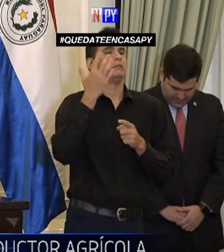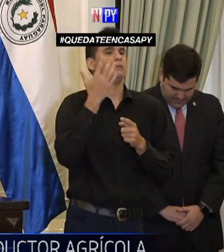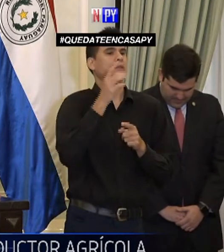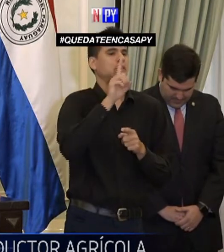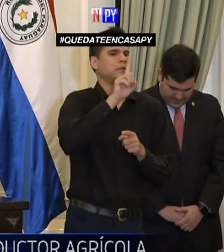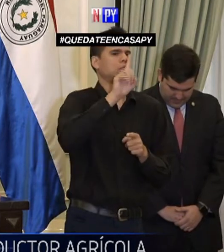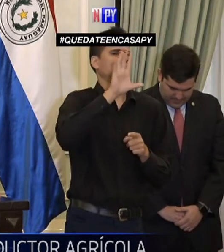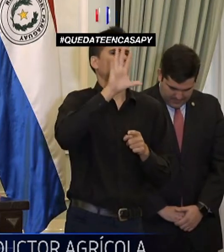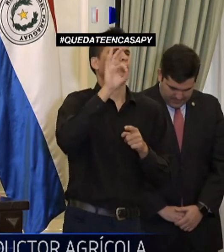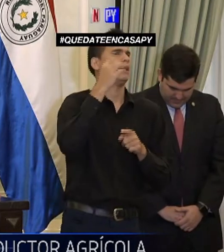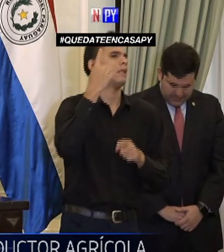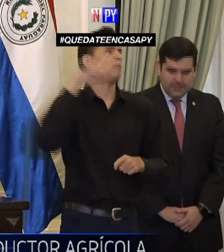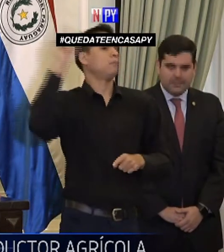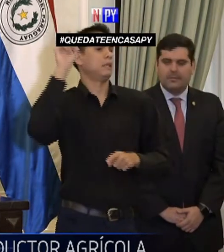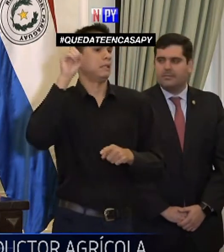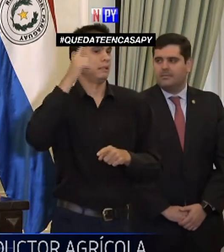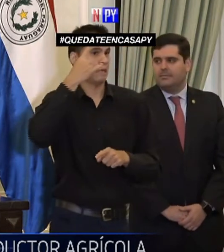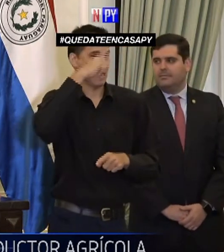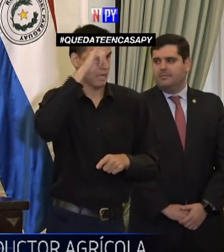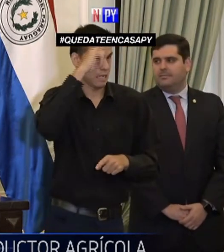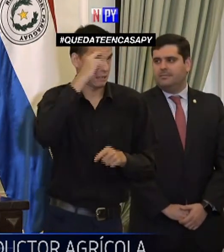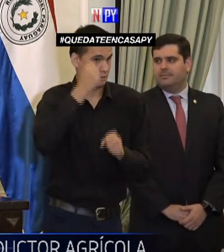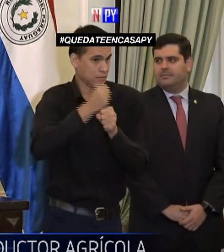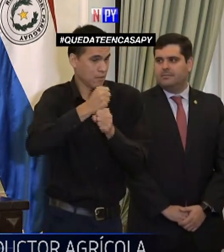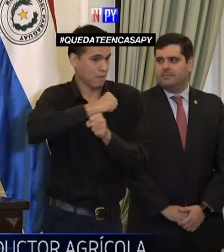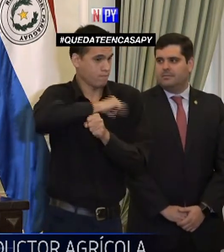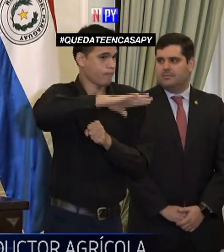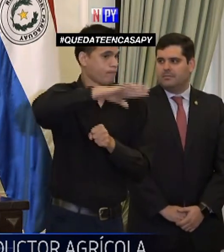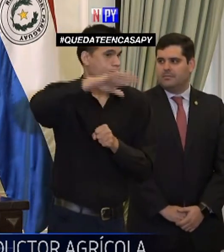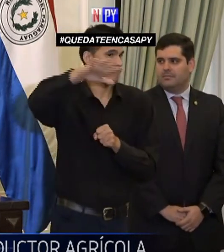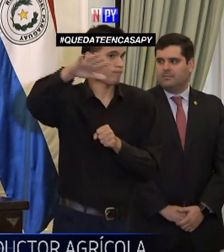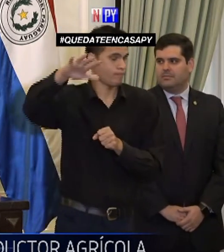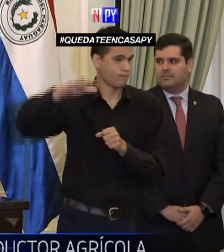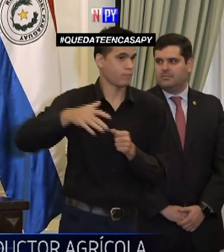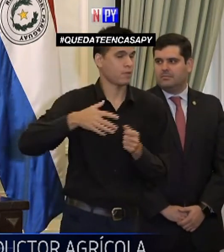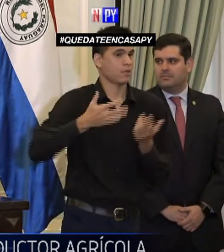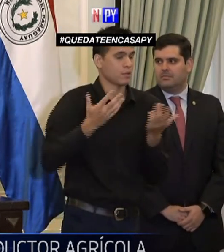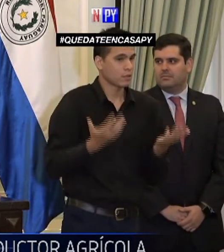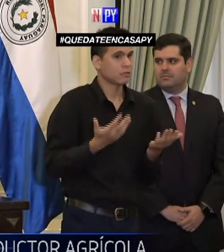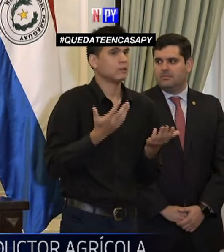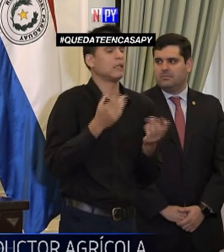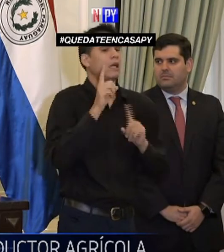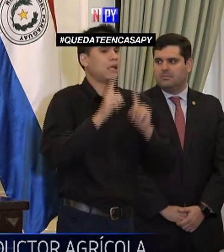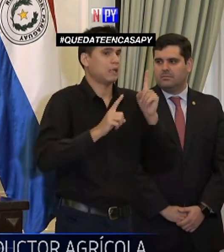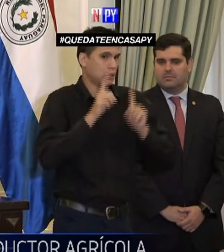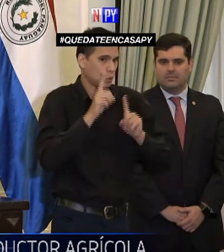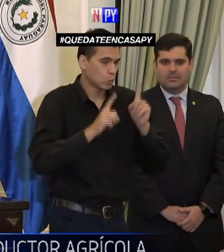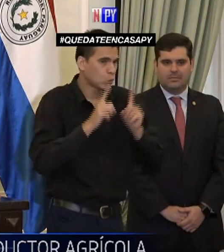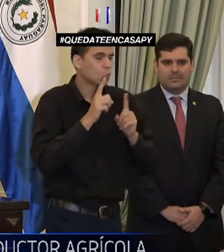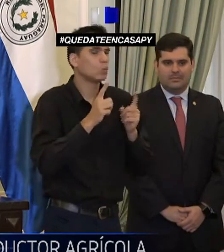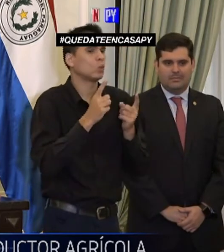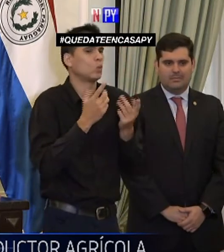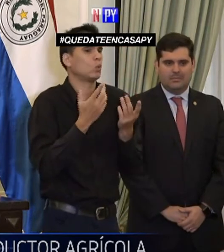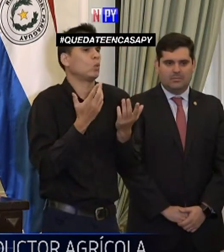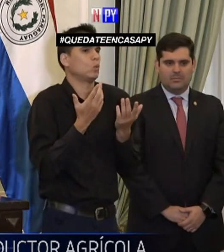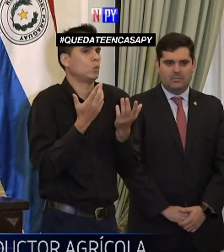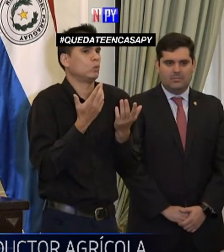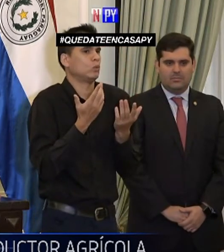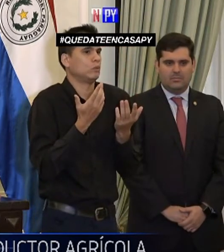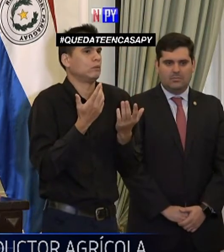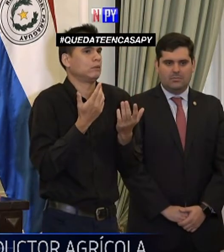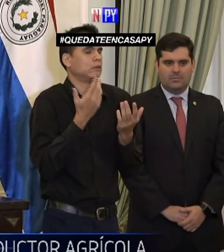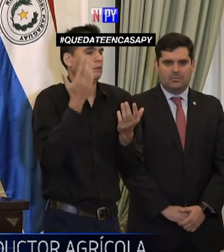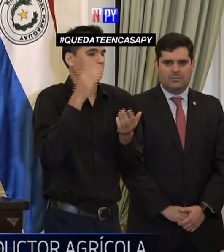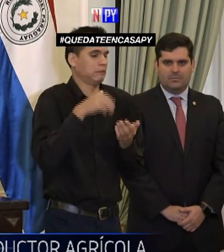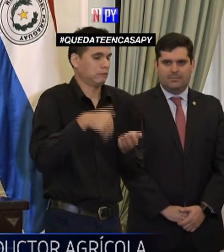mil ganaderos, y nos preocupa también la suba de algunos cortes en época de Semana